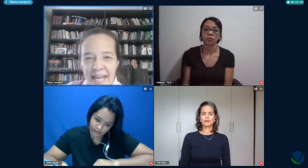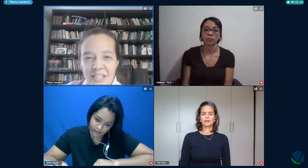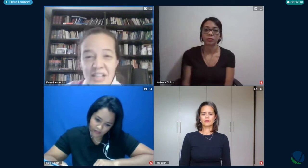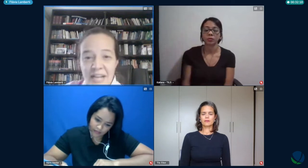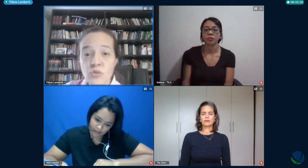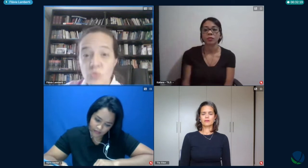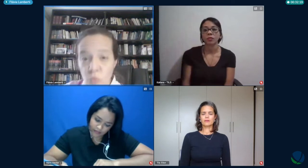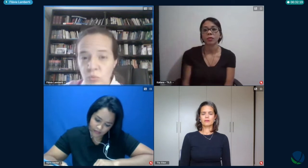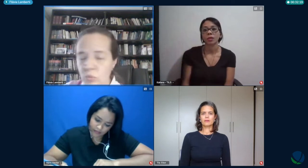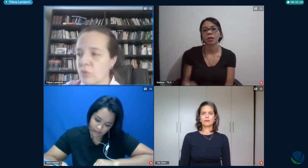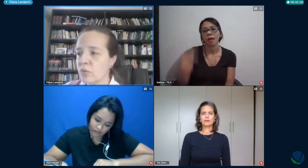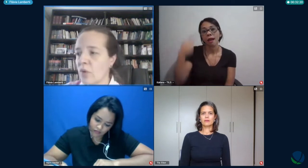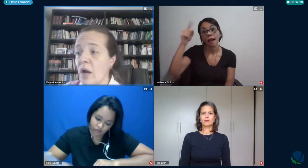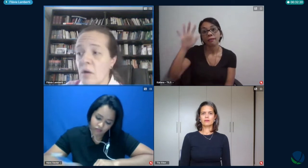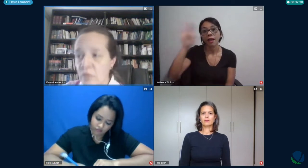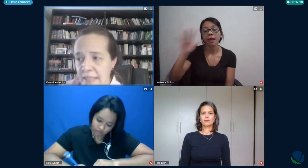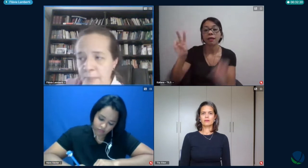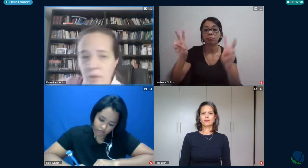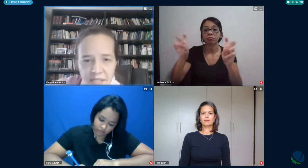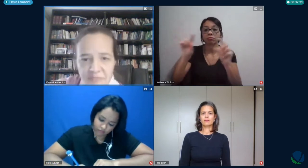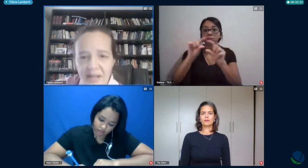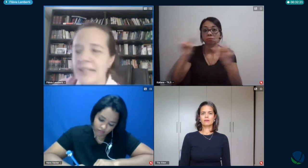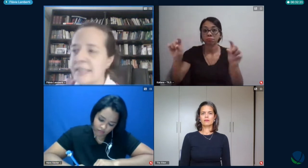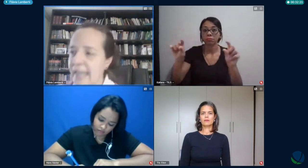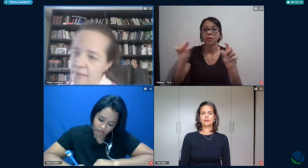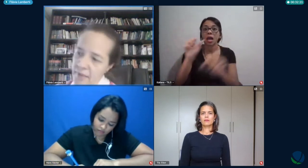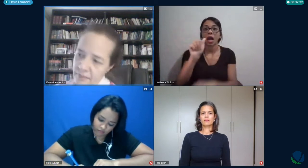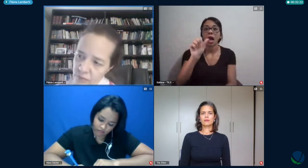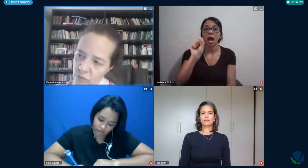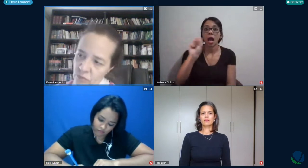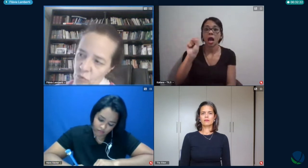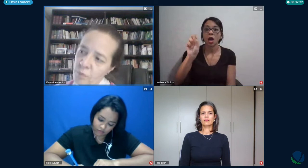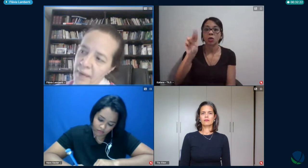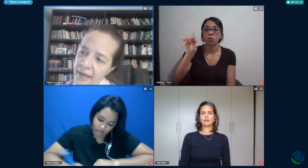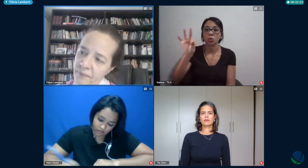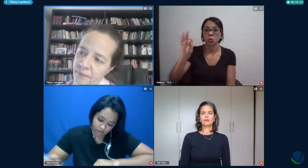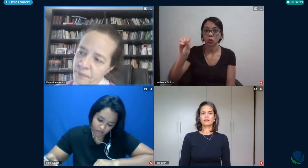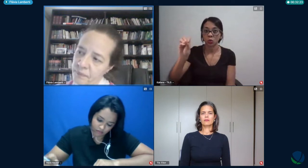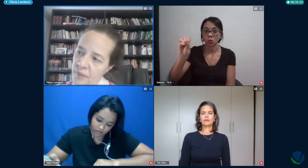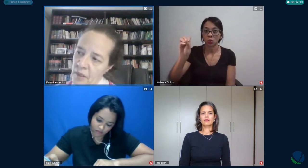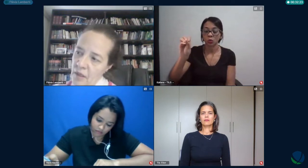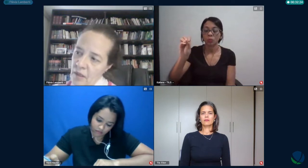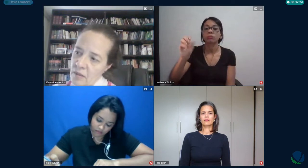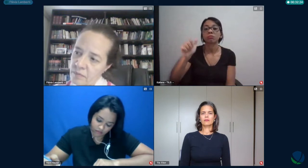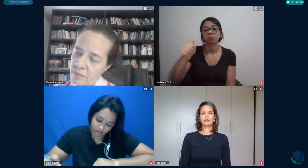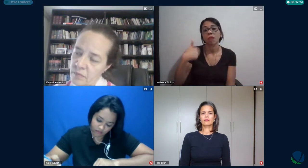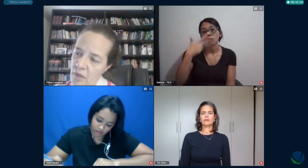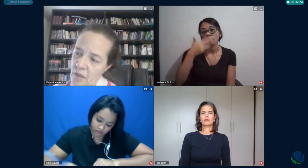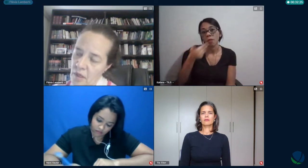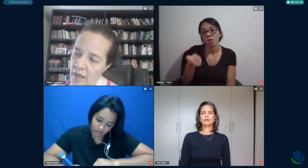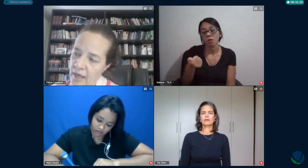a ideia de assunto. Depois você fala em tema, tudo bem.